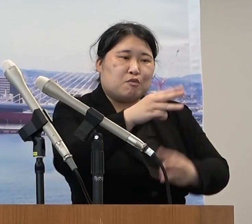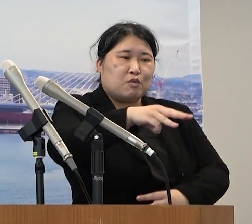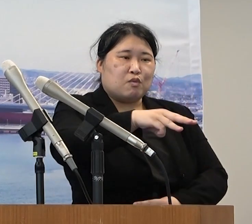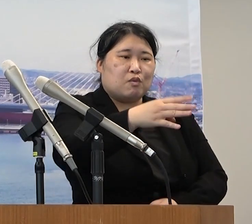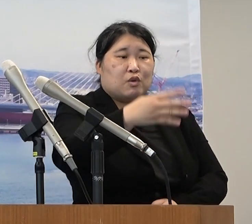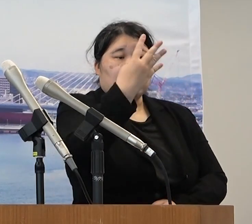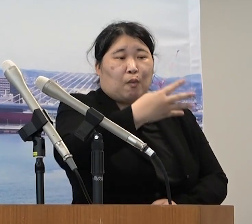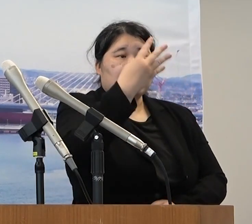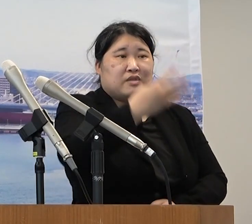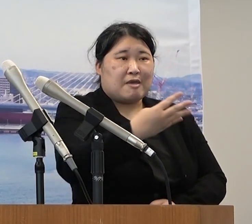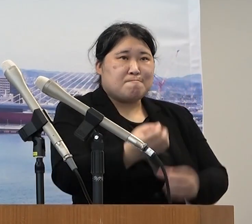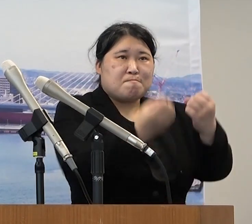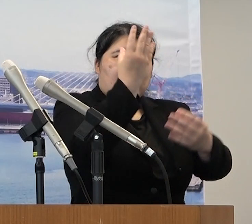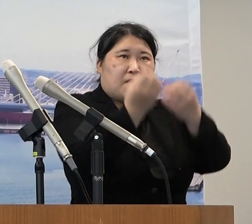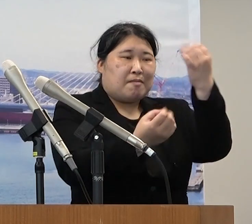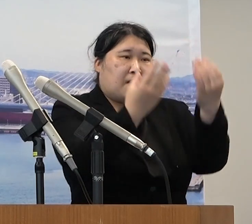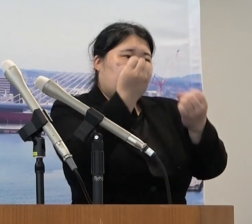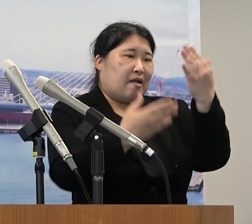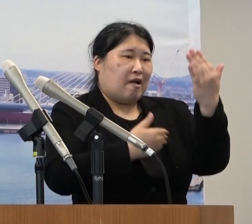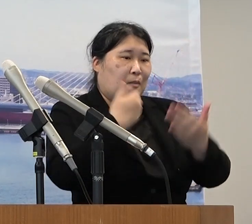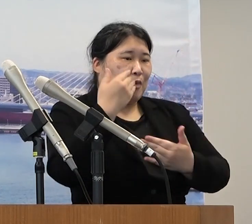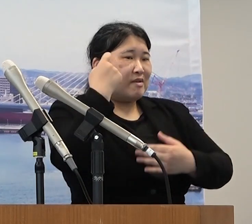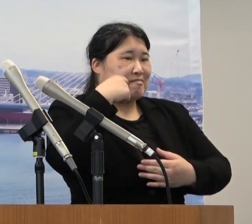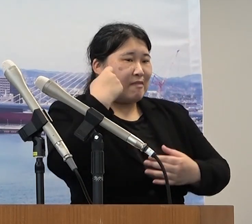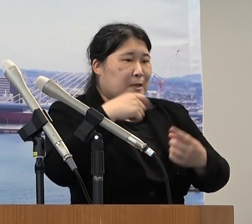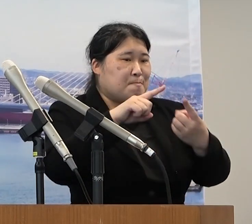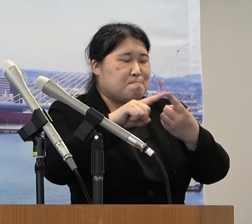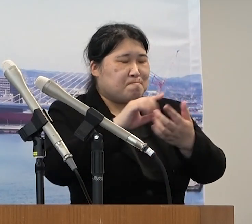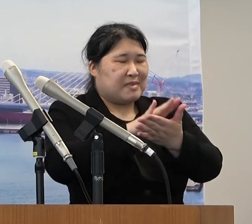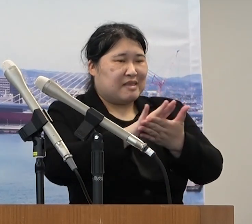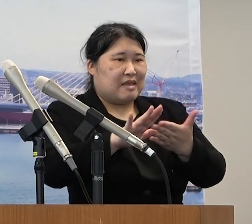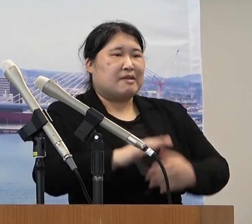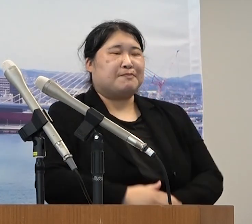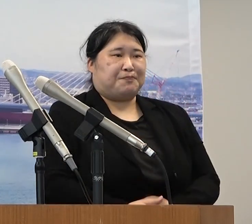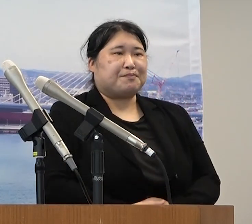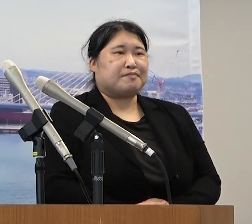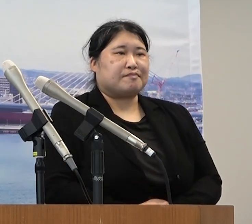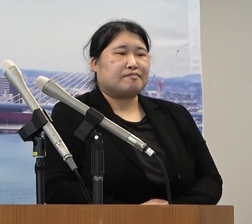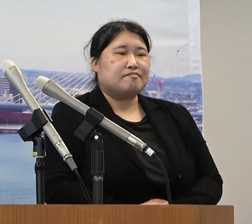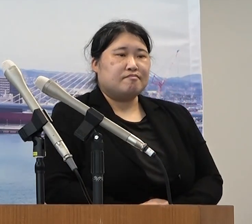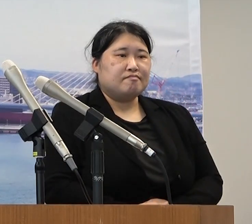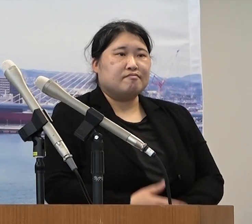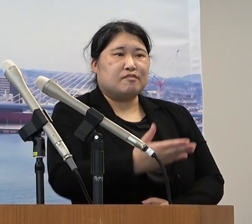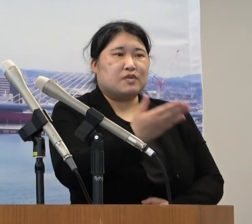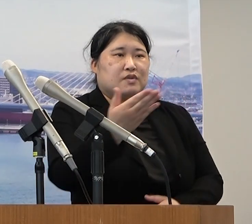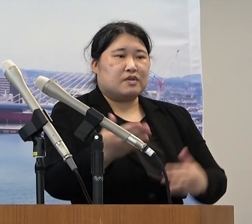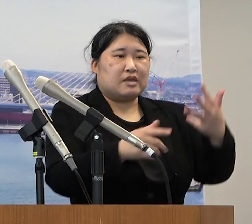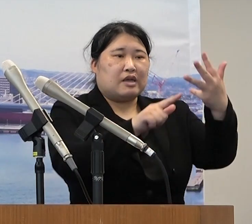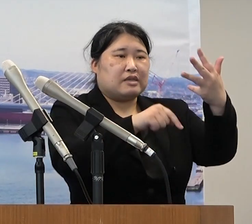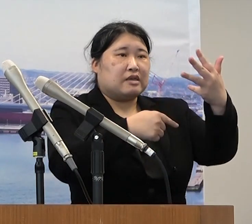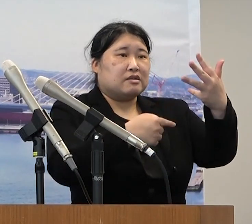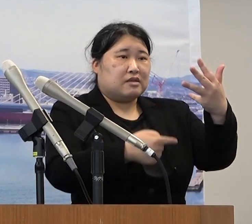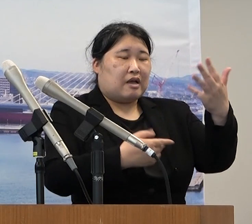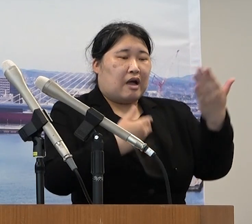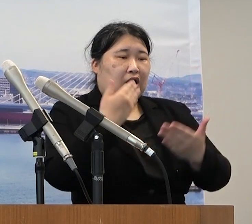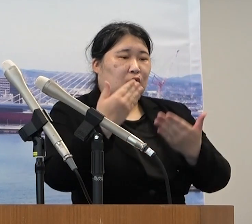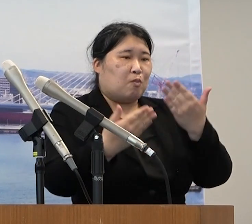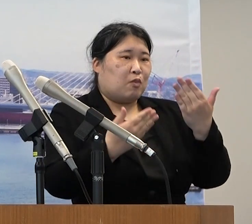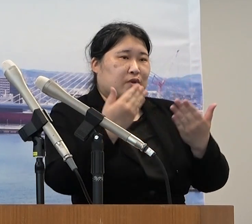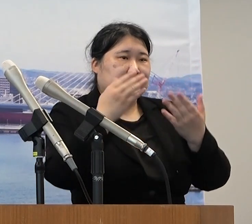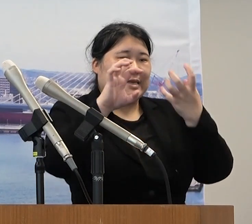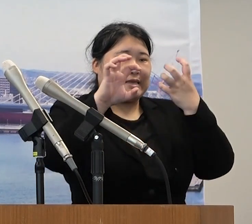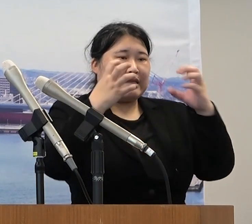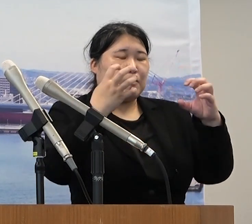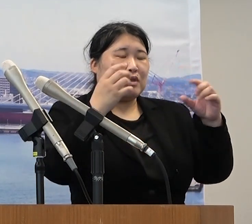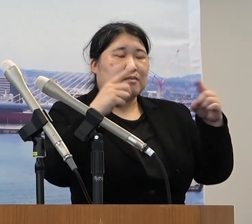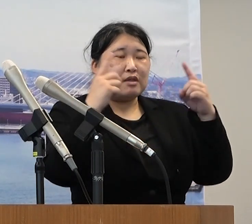の花火が上がり、青森の夏を大いに盛り上げます。続いて8月1日の青森ねぶた祭